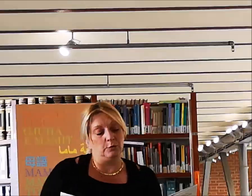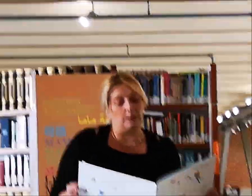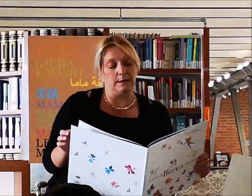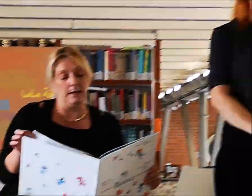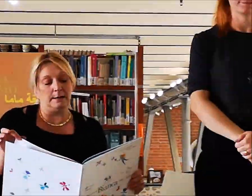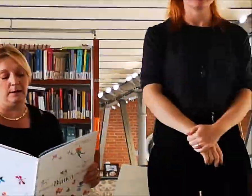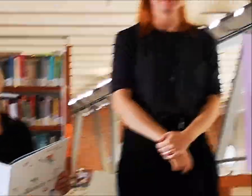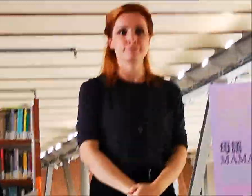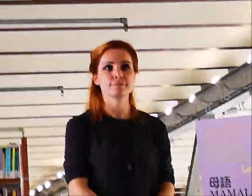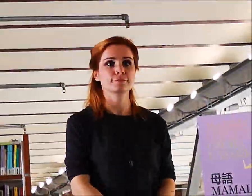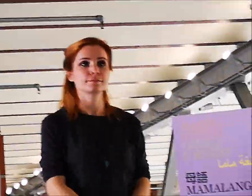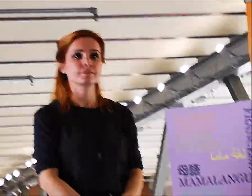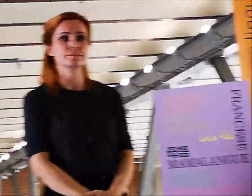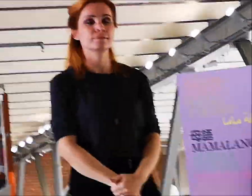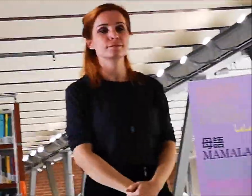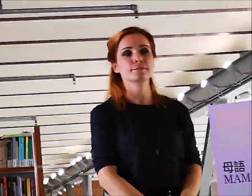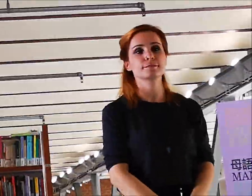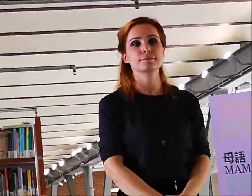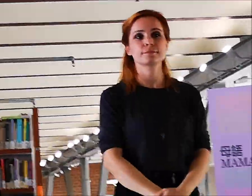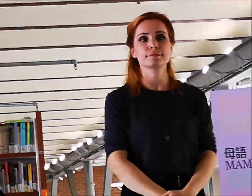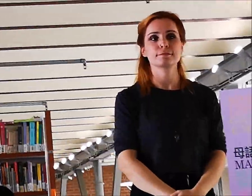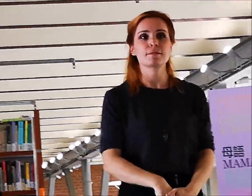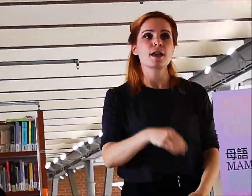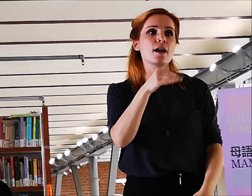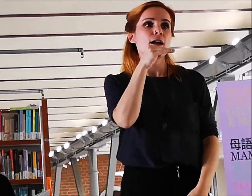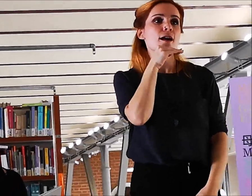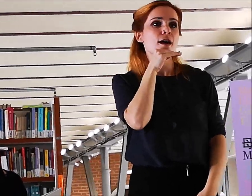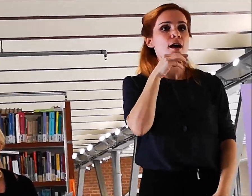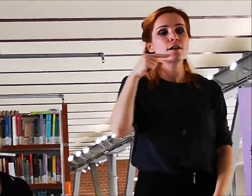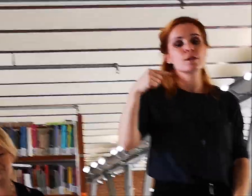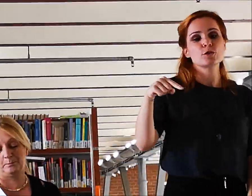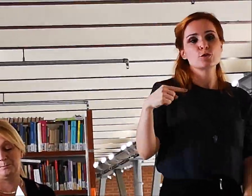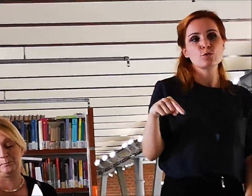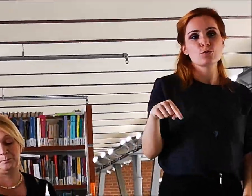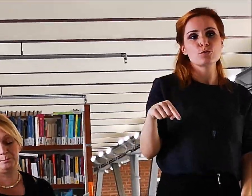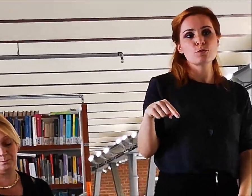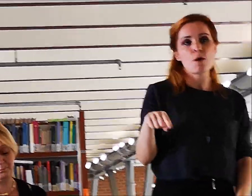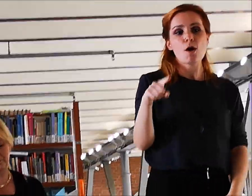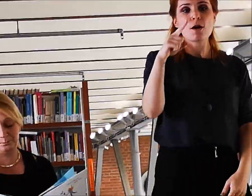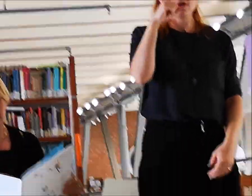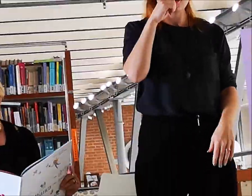Che cadono al di là dei vetri e il suo cane che le annusa i calzini.